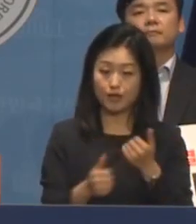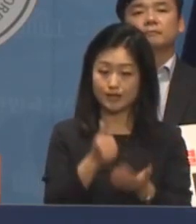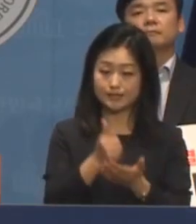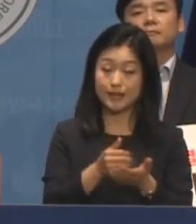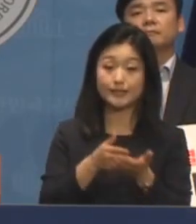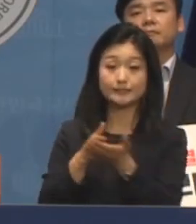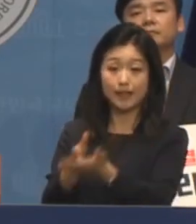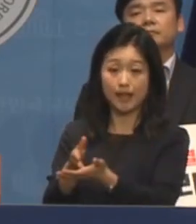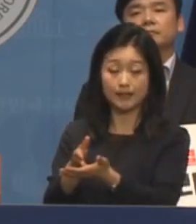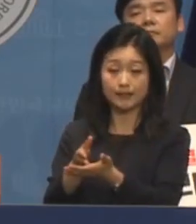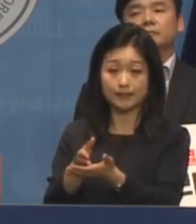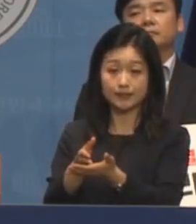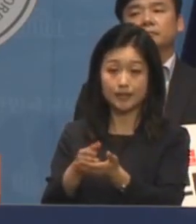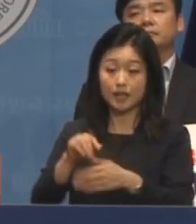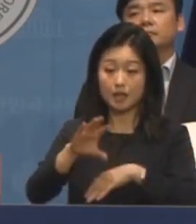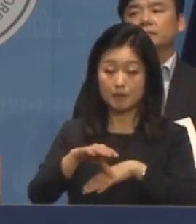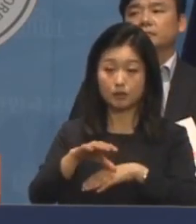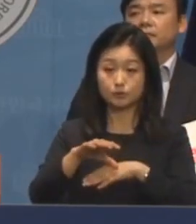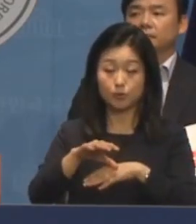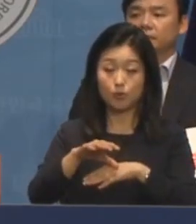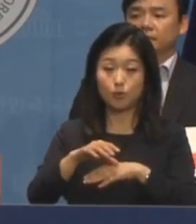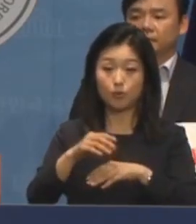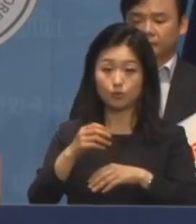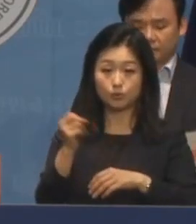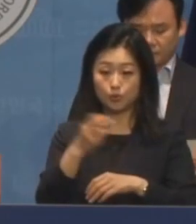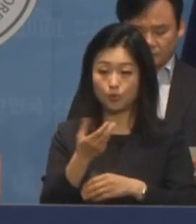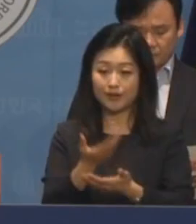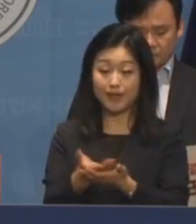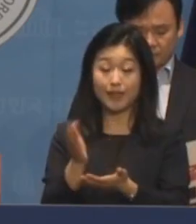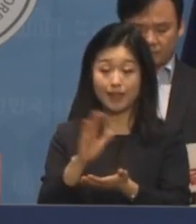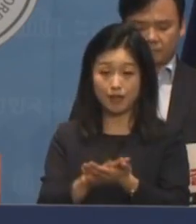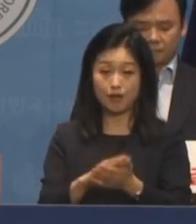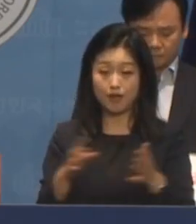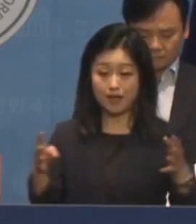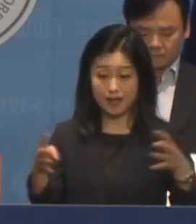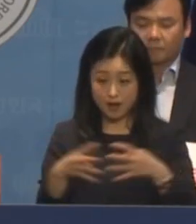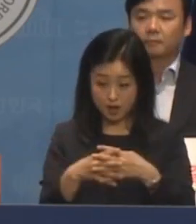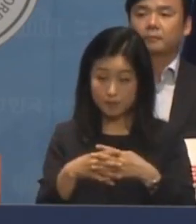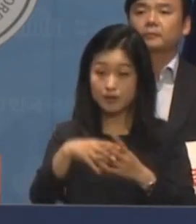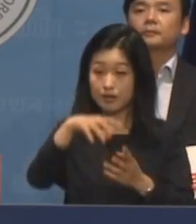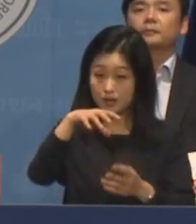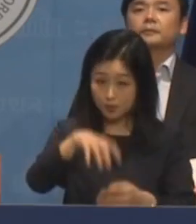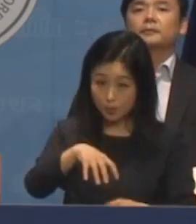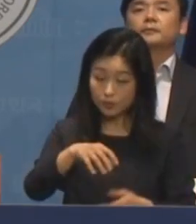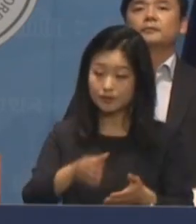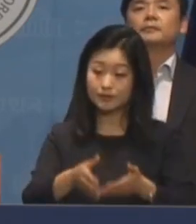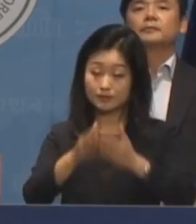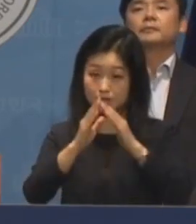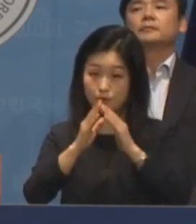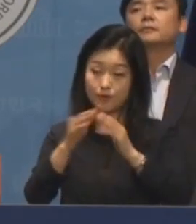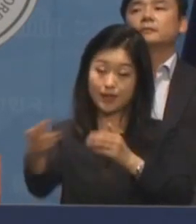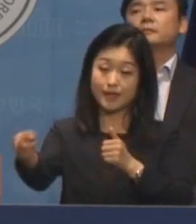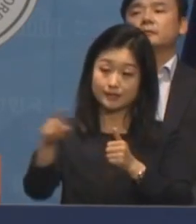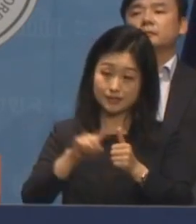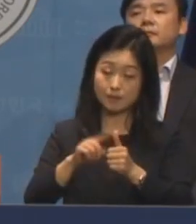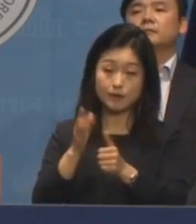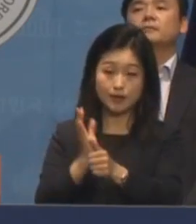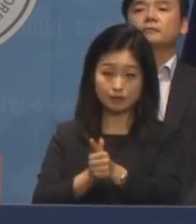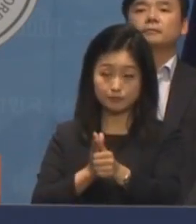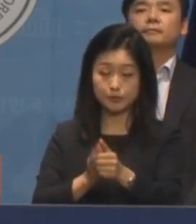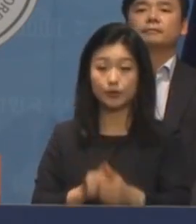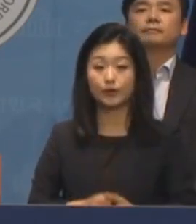제안한 방송 또는 언론 개혁을 위한 사회적 협의체 참석해 주시기